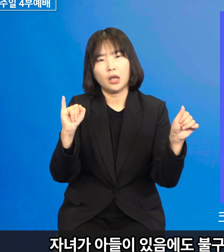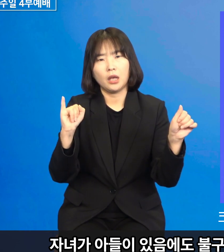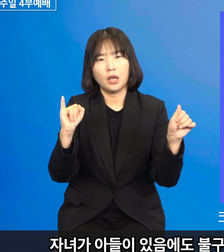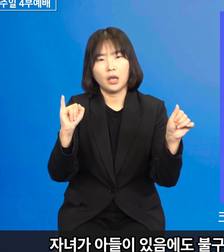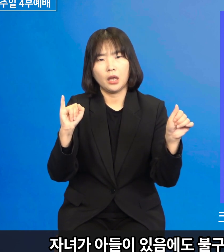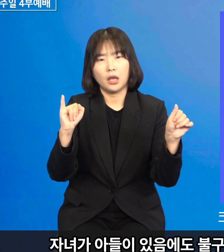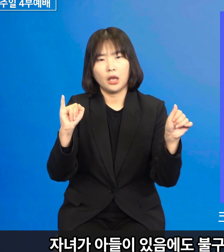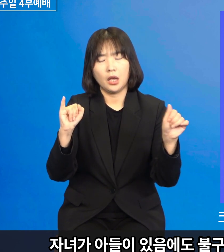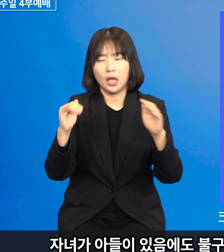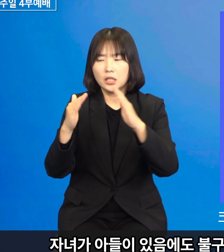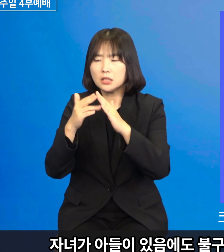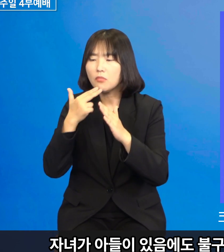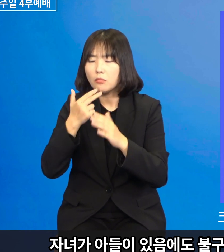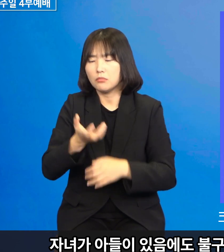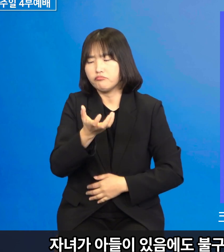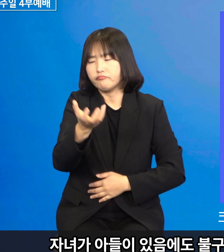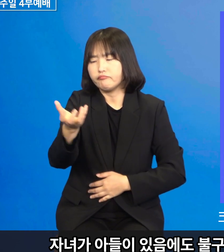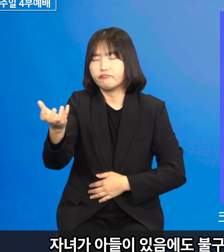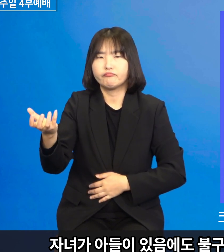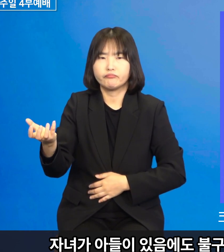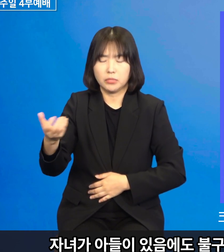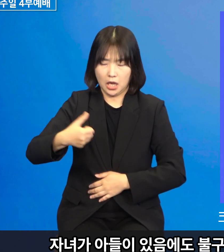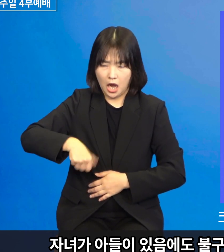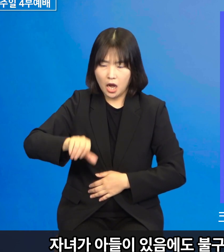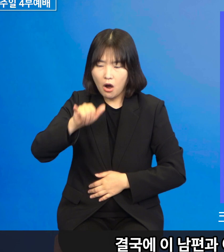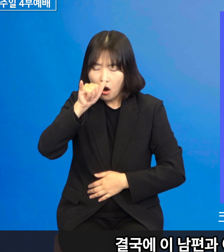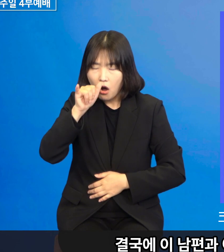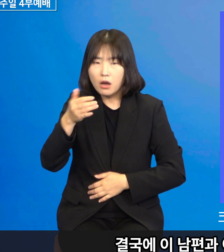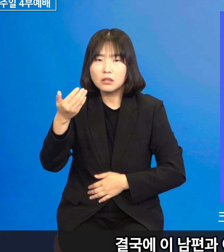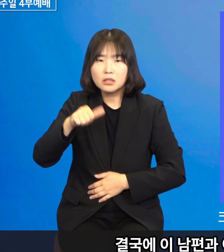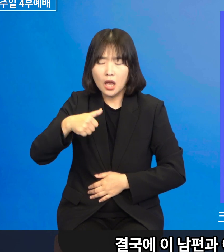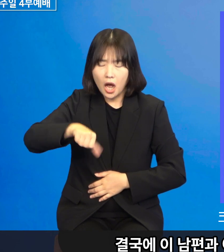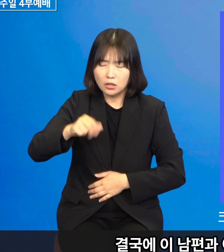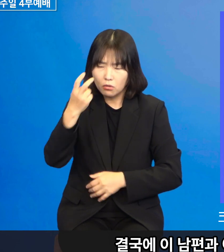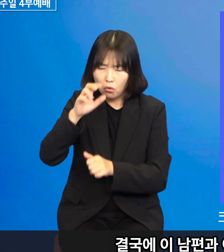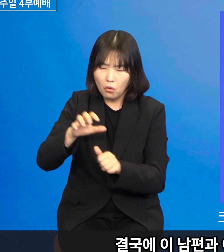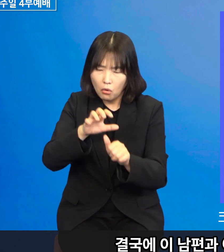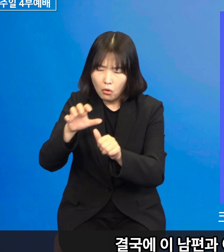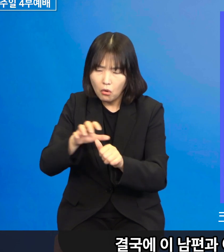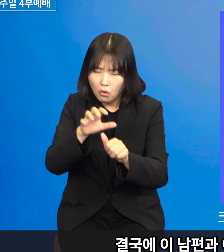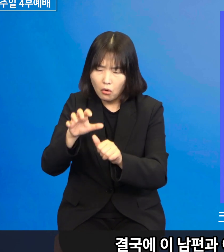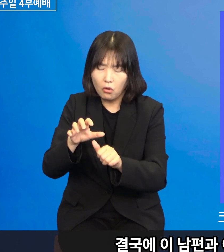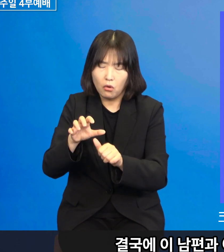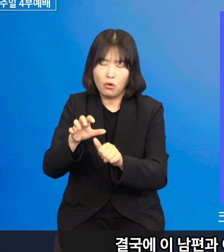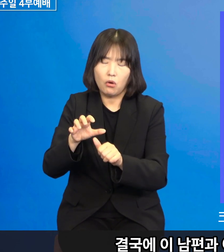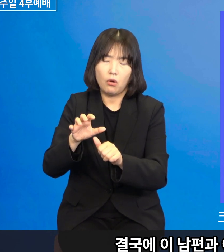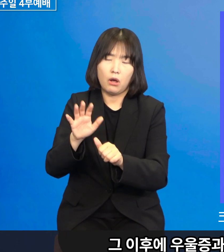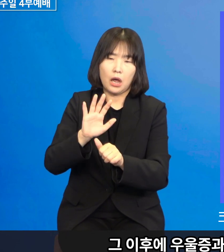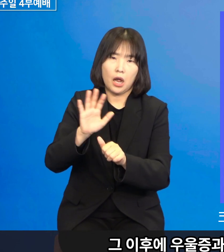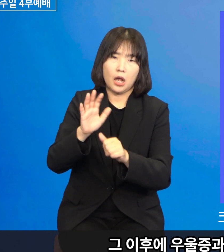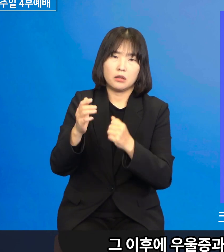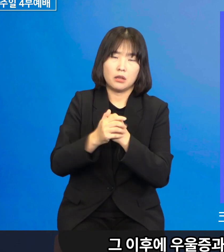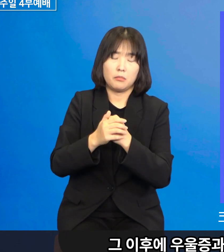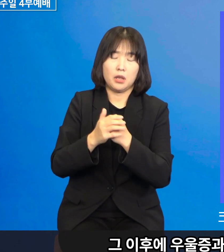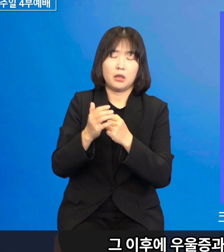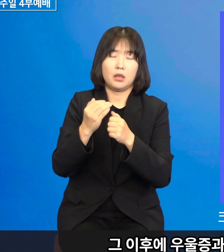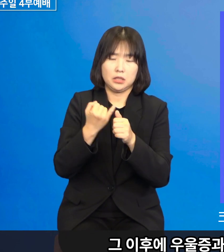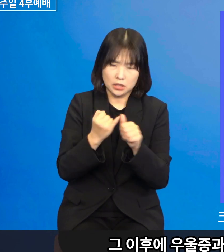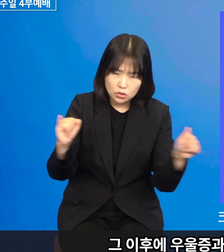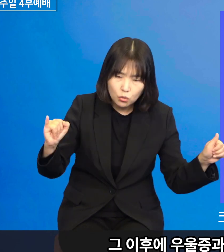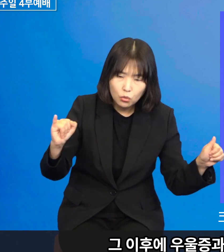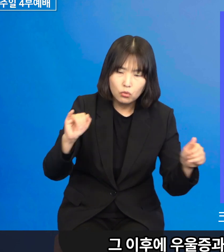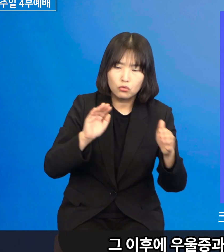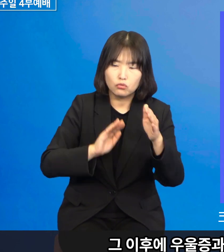자녀가 아들이 있음에도 불구하고 이 자녀를 돌보지 않으니까 결국에 이 남편과 이혼을 하게 되었어요. 그 이후에